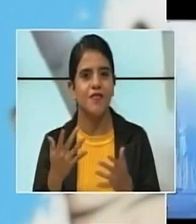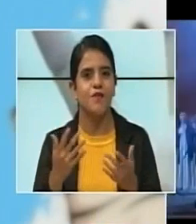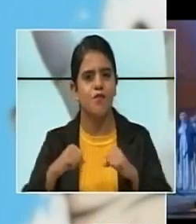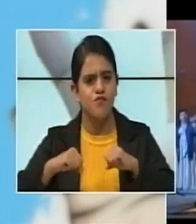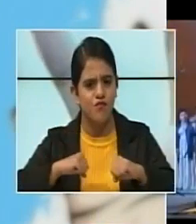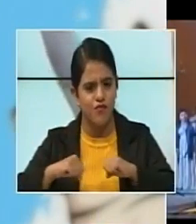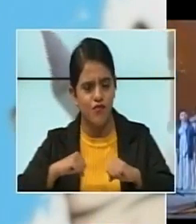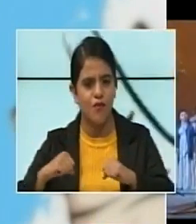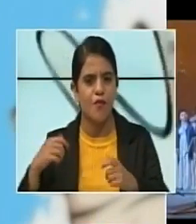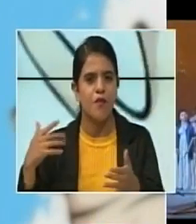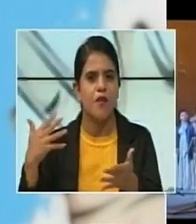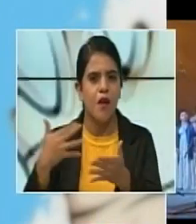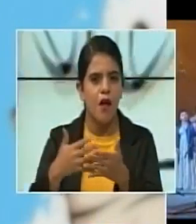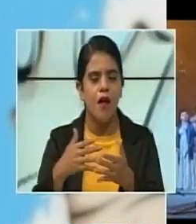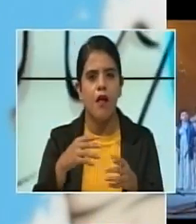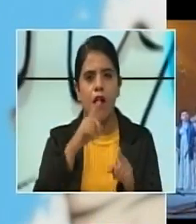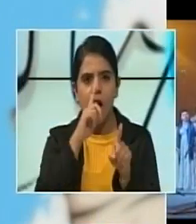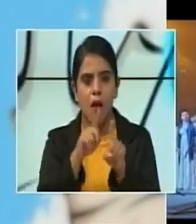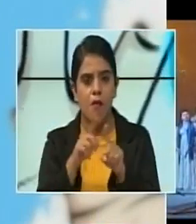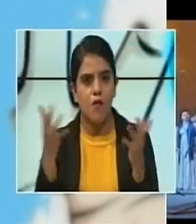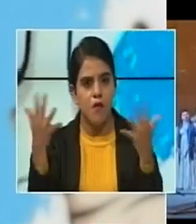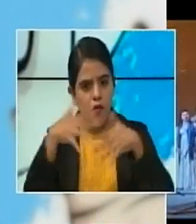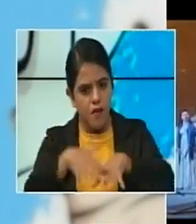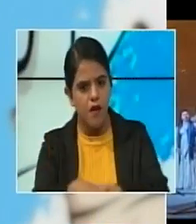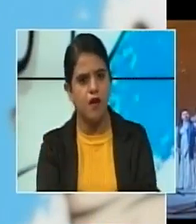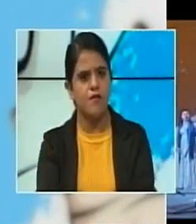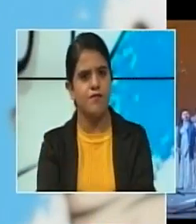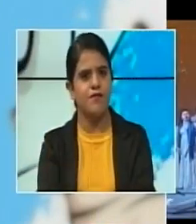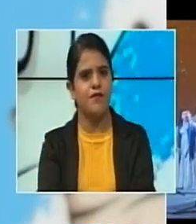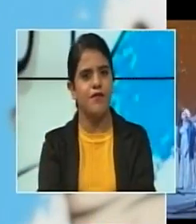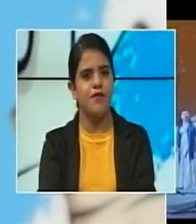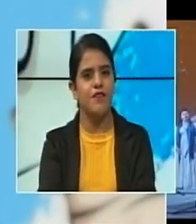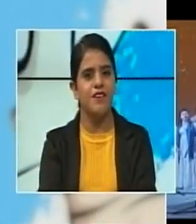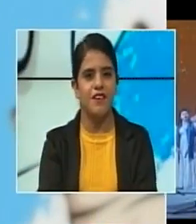Es muy interesante el trabajo, me gusta mucho.